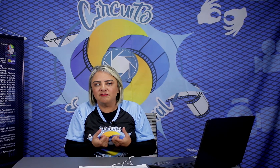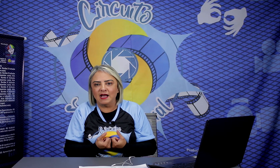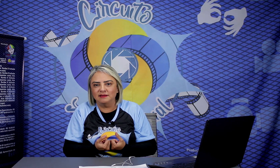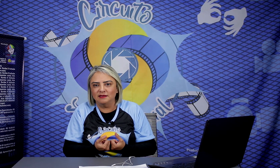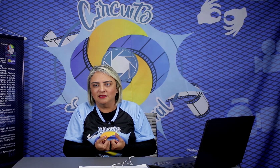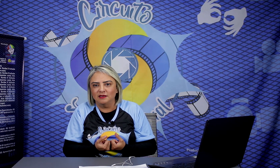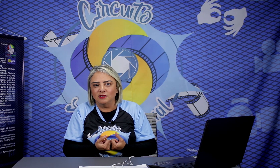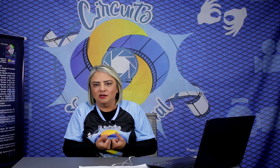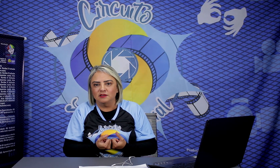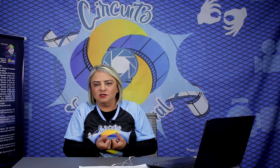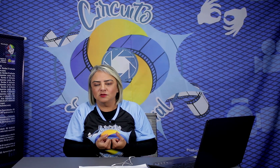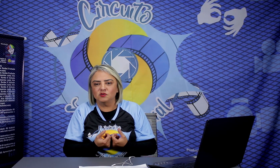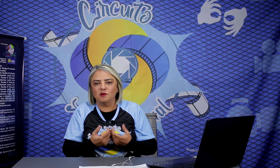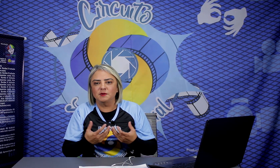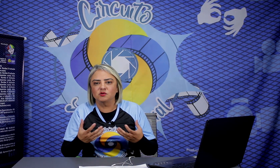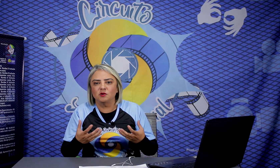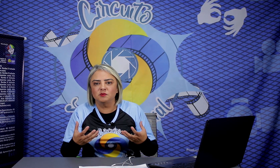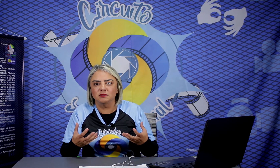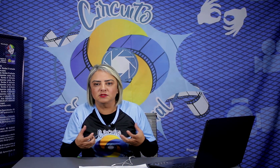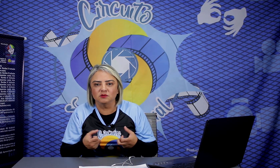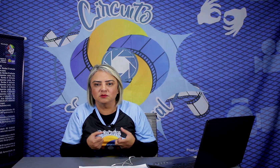travada. Se eu não sou uma pessoa muito, se eu não tenho